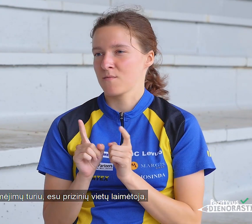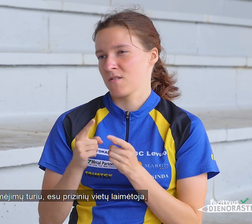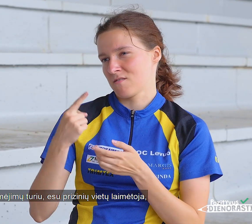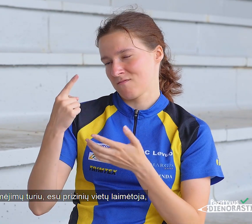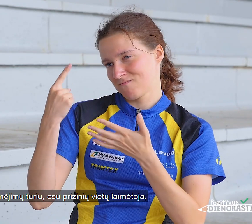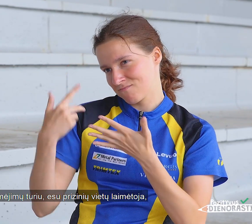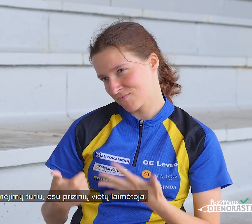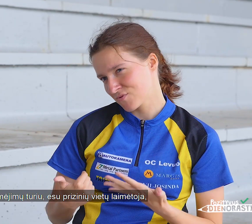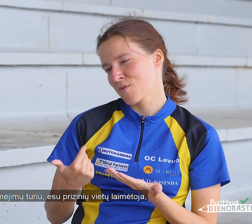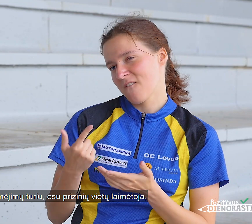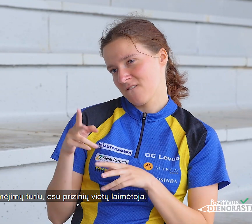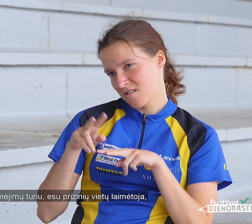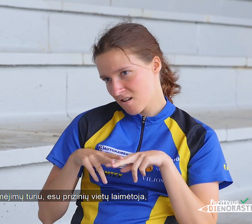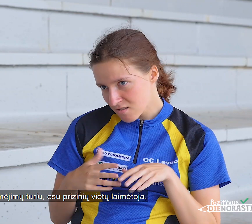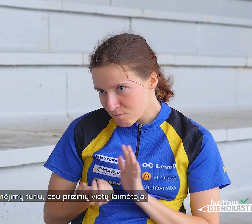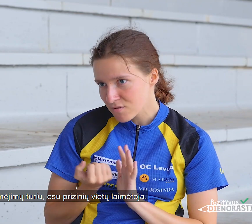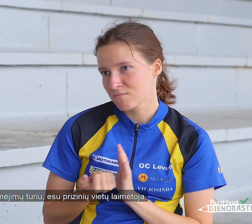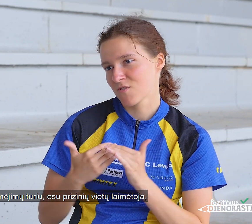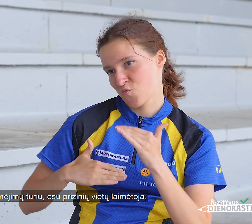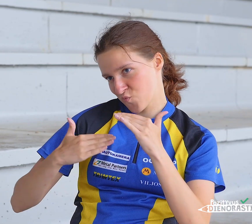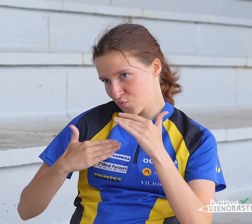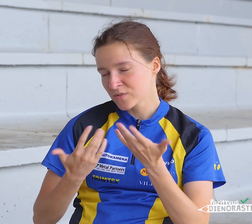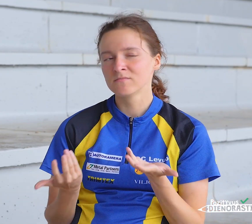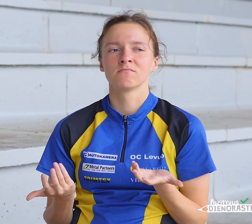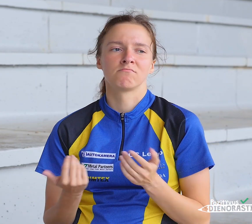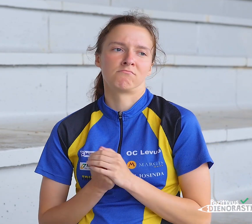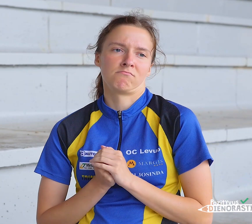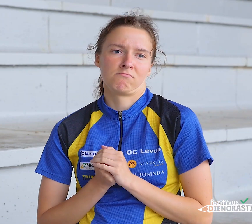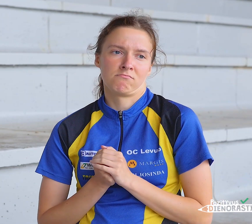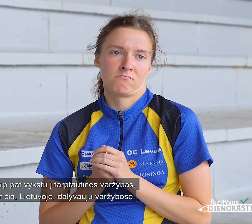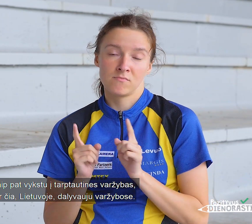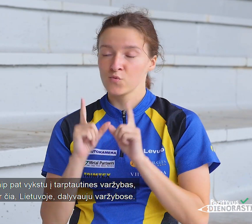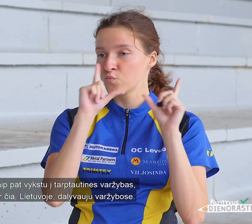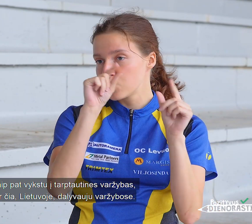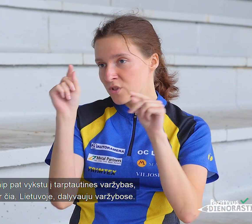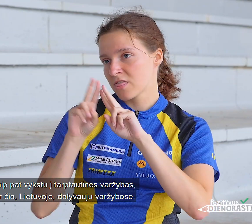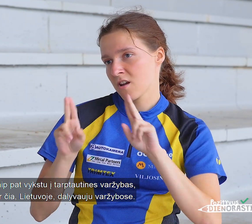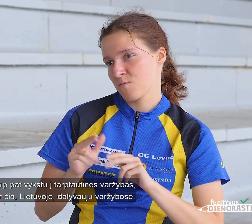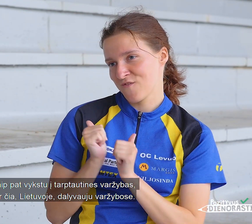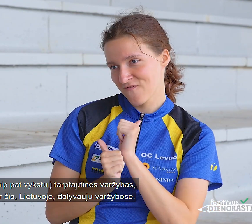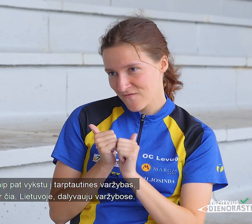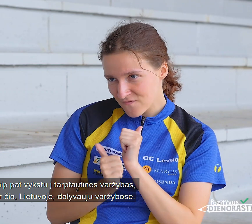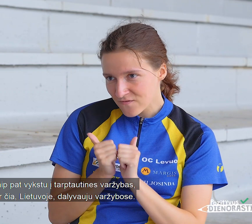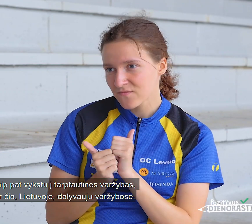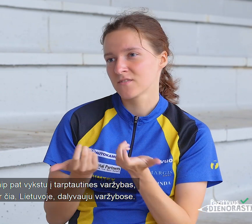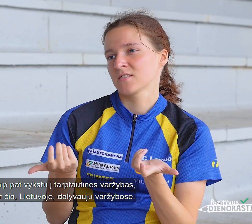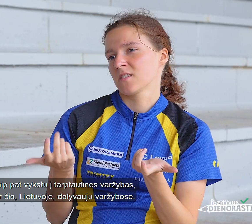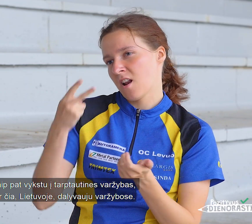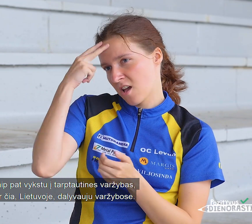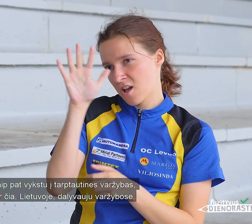Laimėjimų turiu, taip pat esu prizinių vietų laimėtoja. Taip pat vykstu į tarptautinės varžybas ir čia